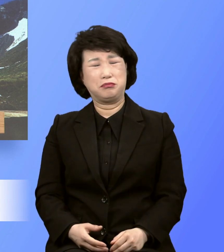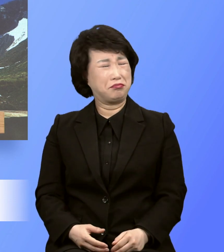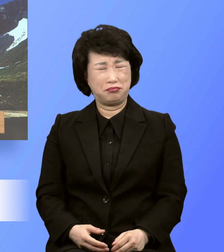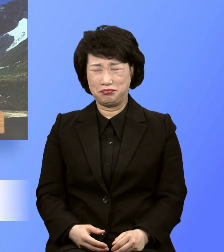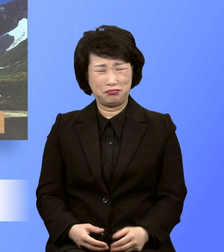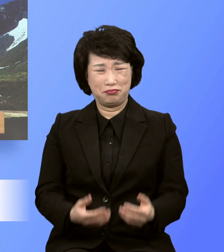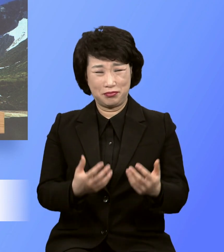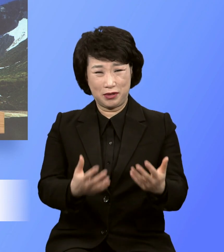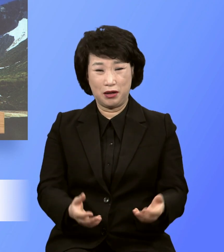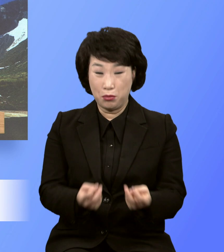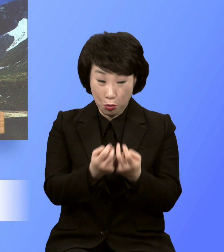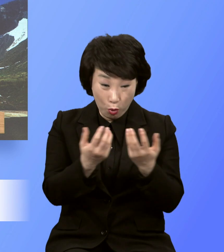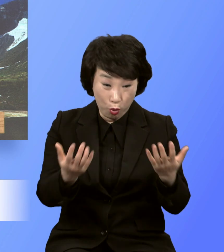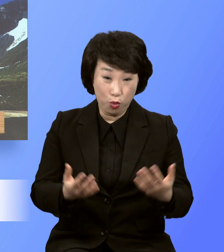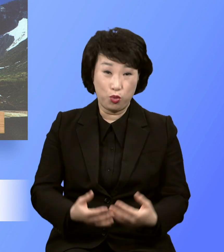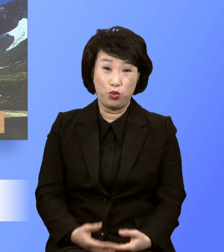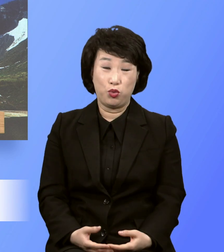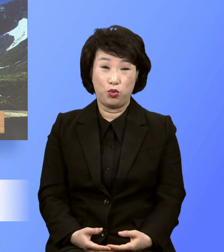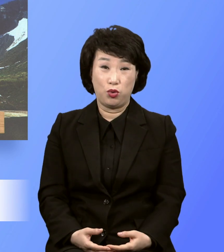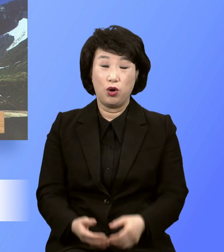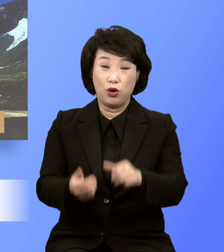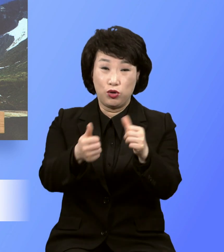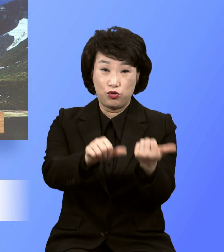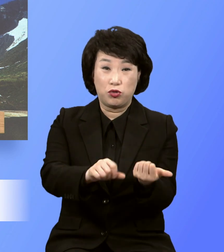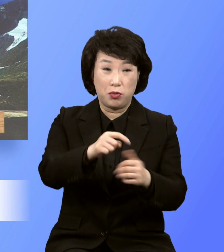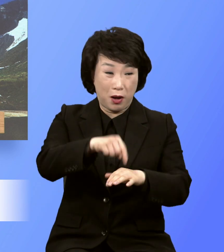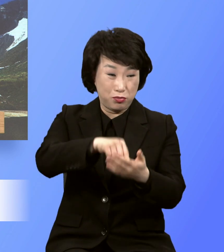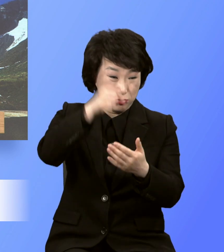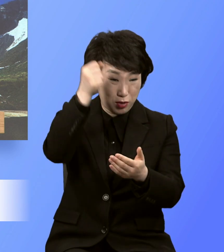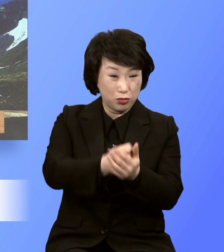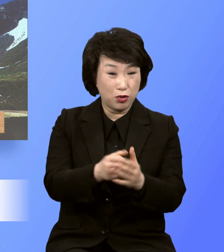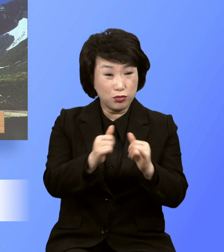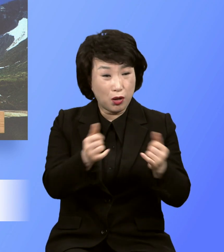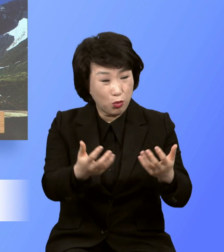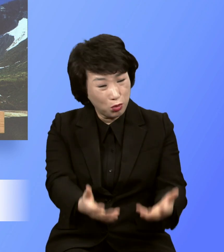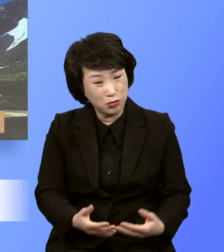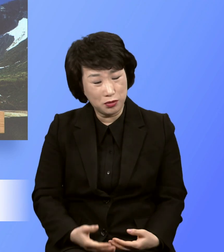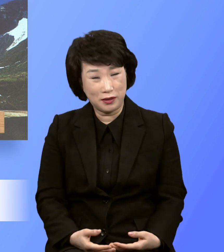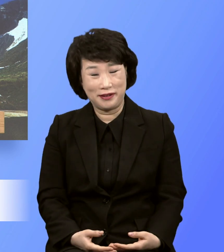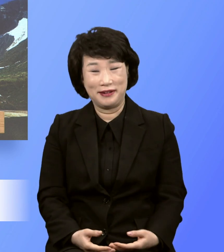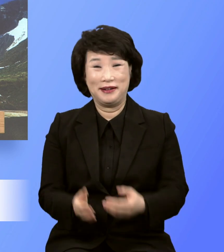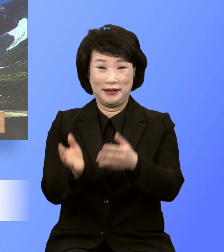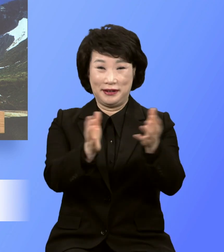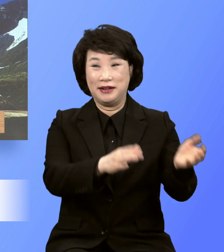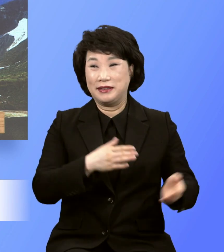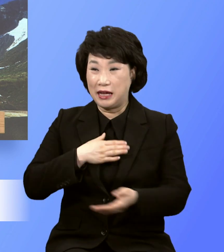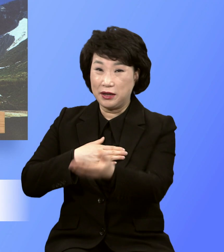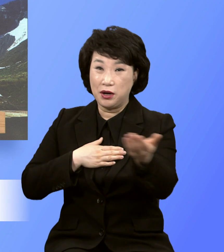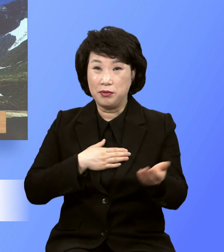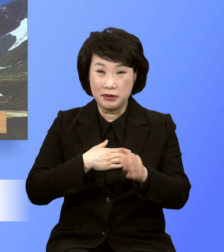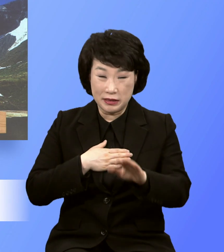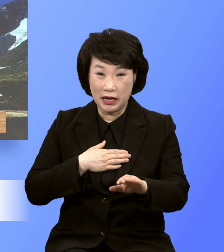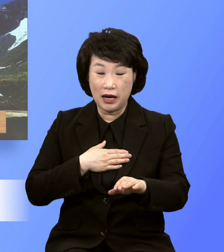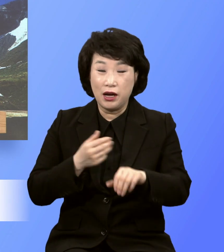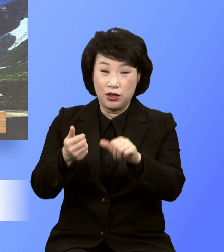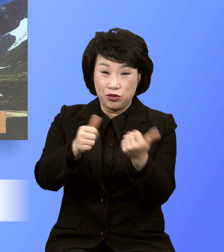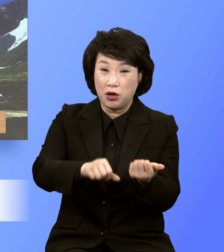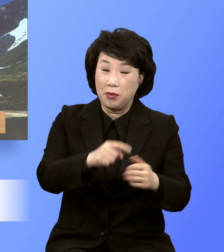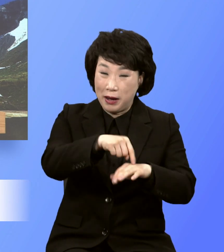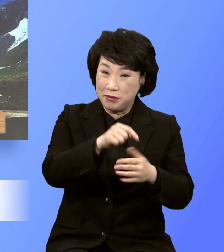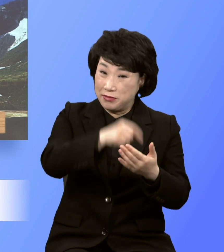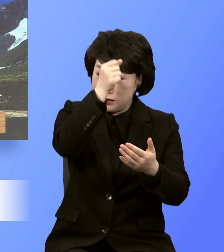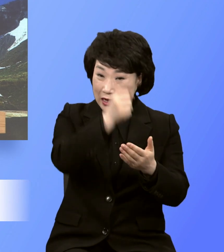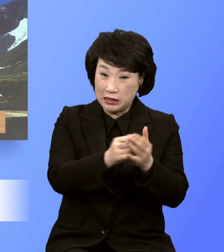거예요. 대책이 없는 죽기로 작정된 자라 이 말이에요. 나와 여러분들이 죽기로